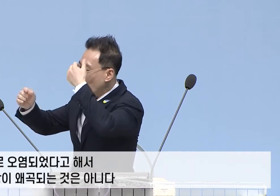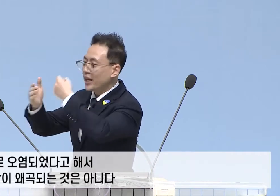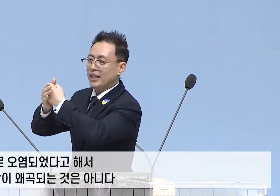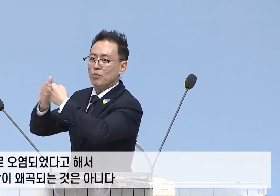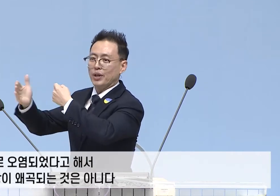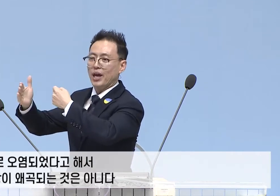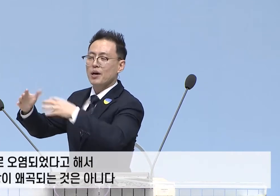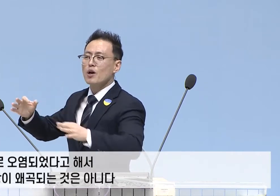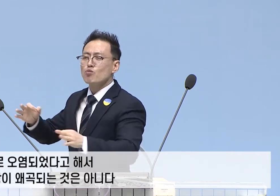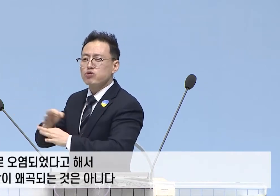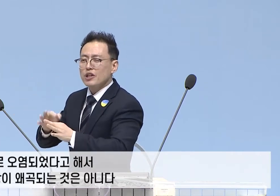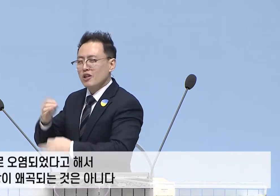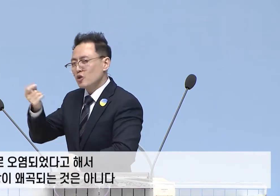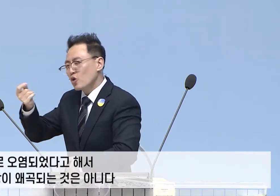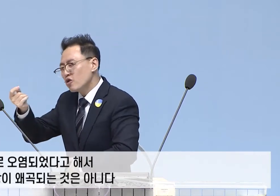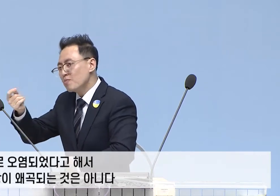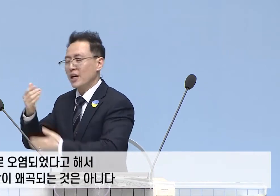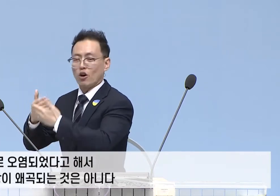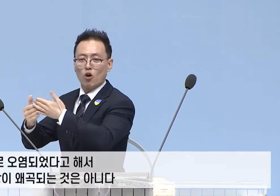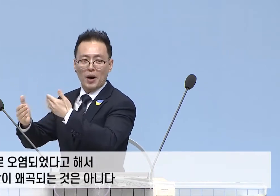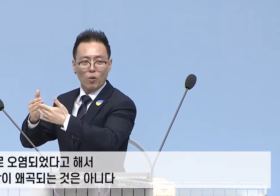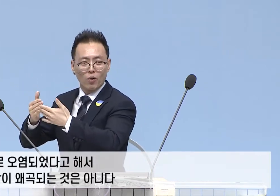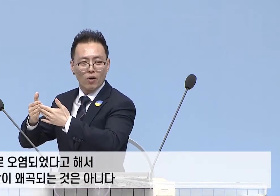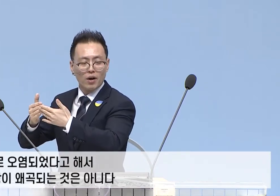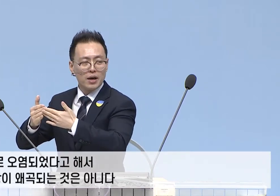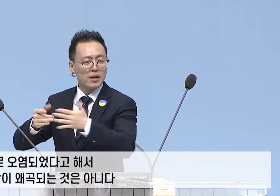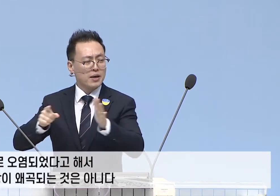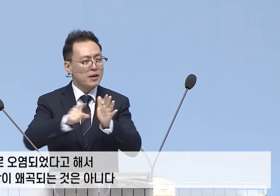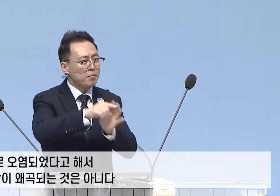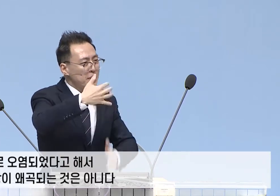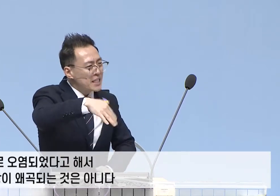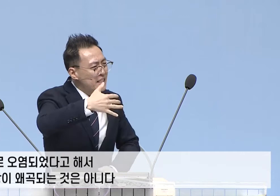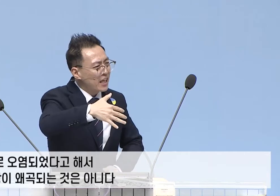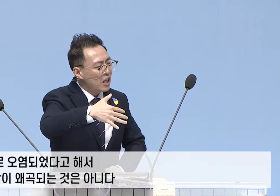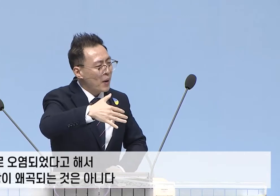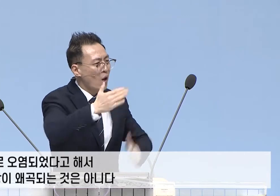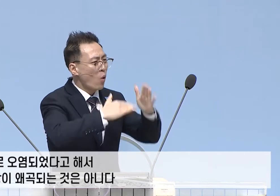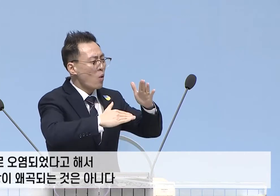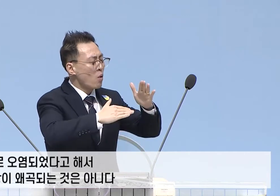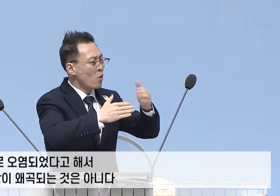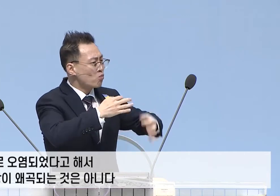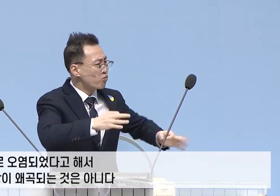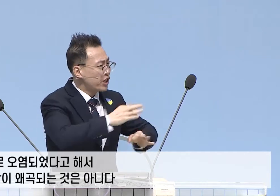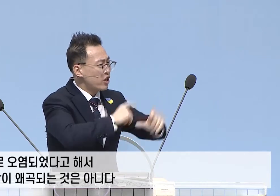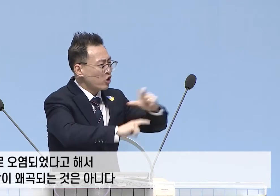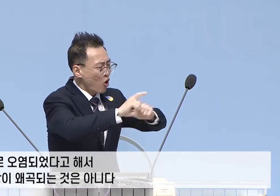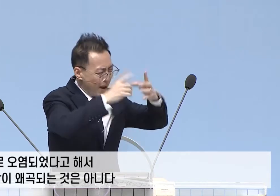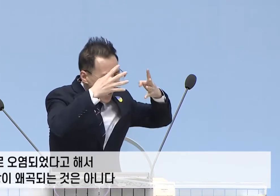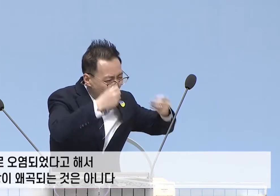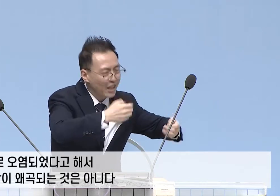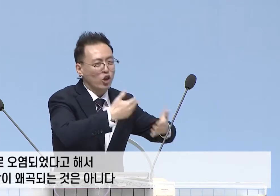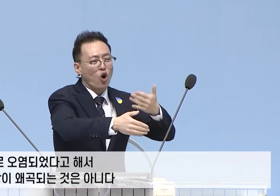성도이기 때문에 불의를 조금만 경험하고 비신자이기 때문에 불의를 더 많이